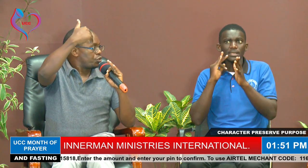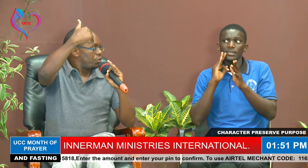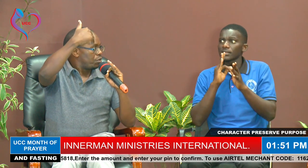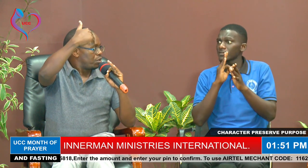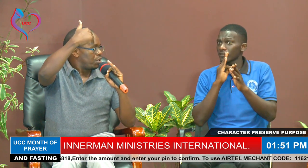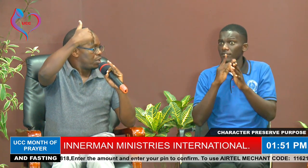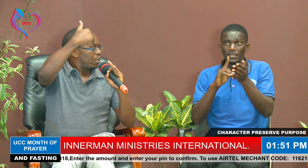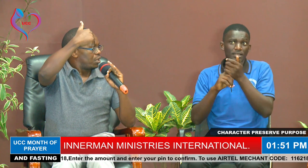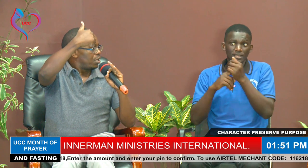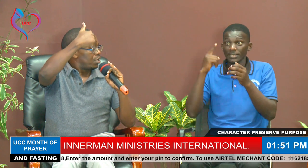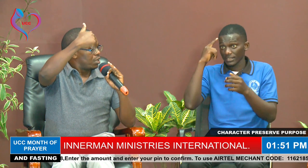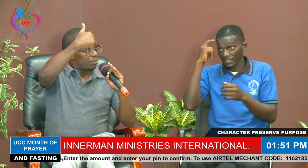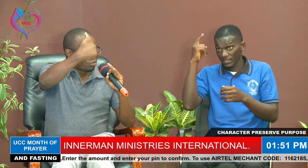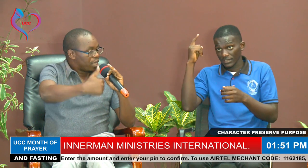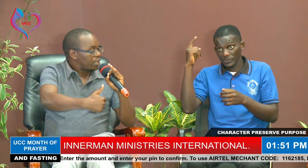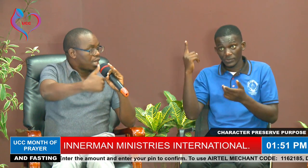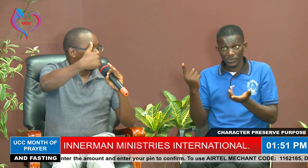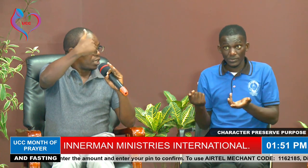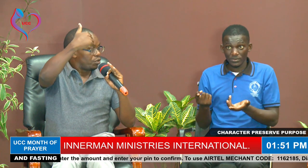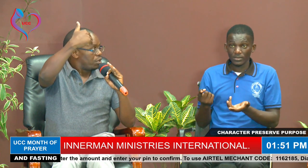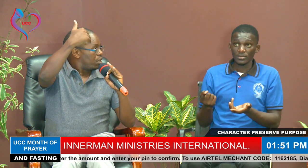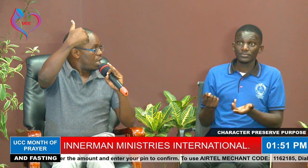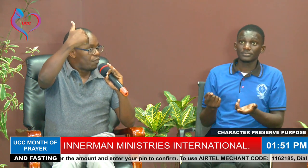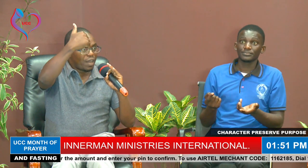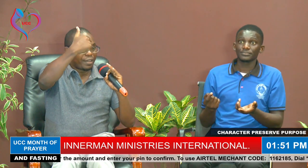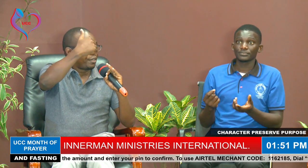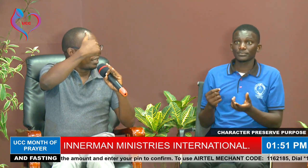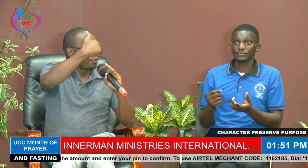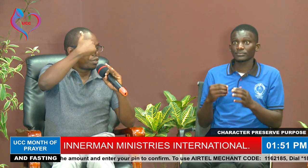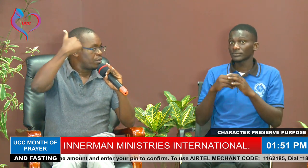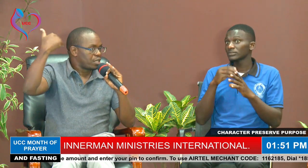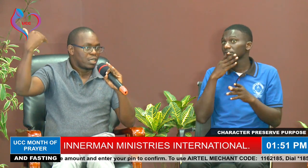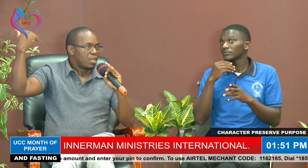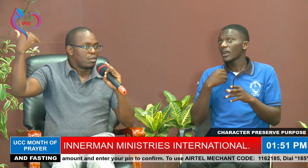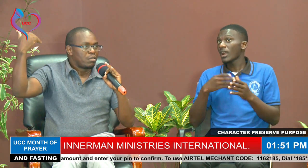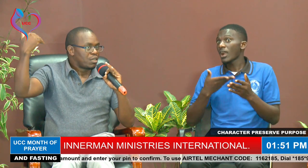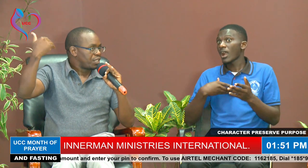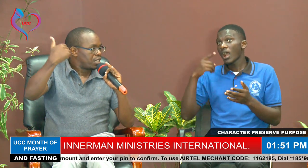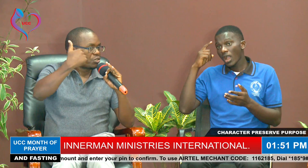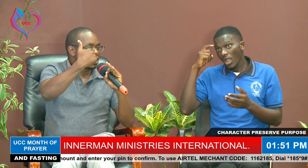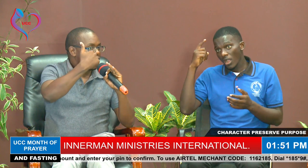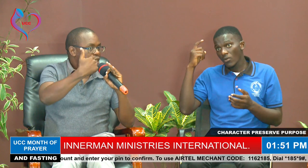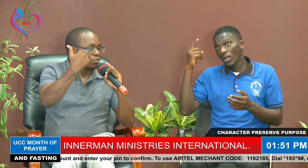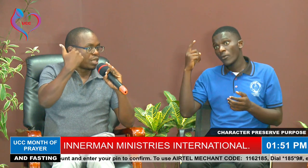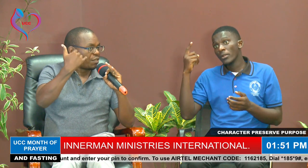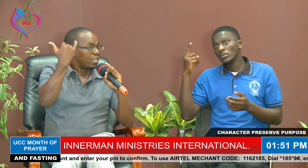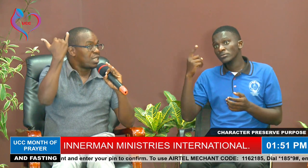biroto mu nyumba ya kitange eno I have had na dreams na visitation za Katonda na visitation